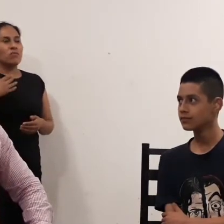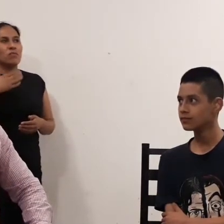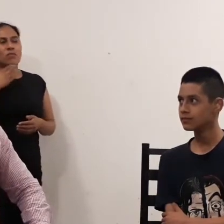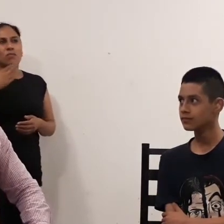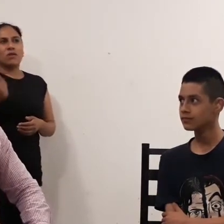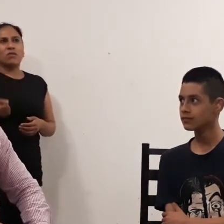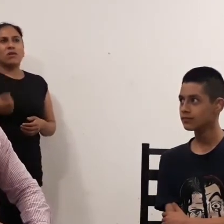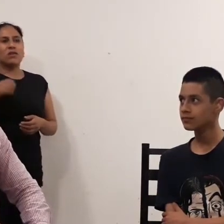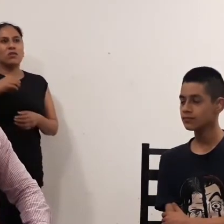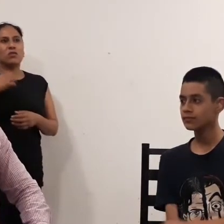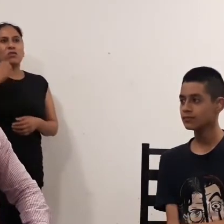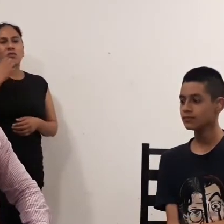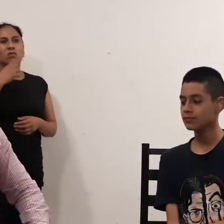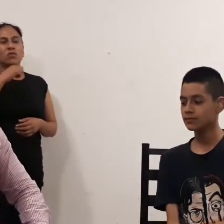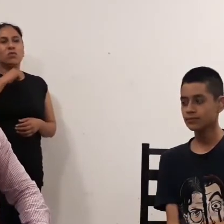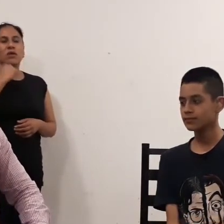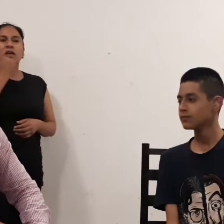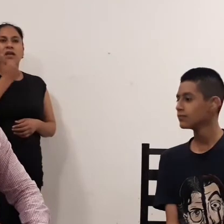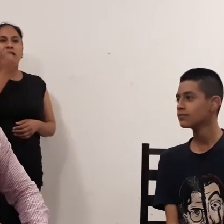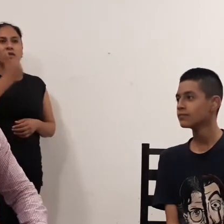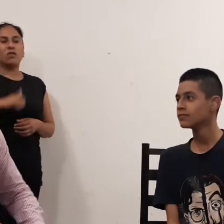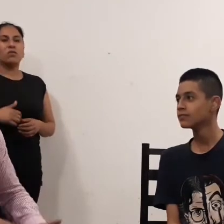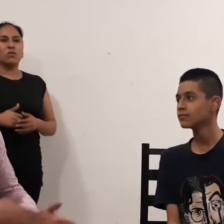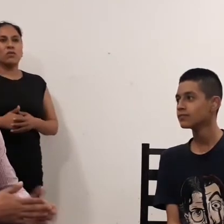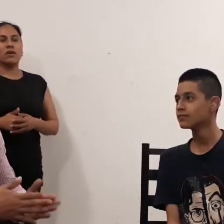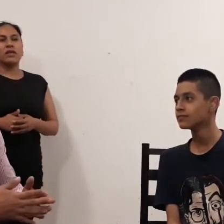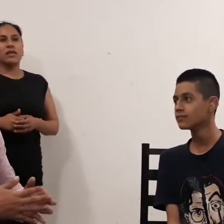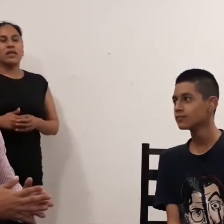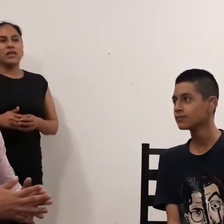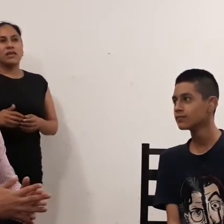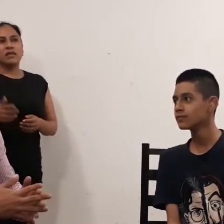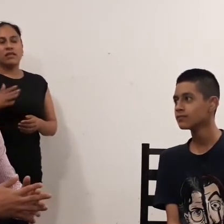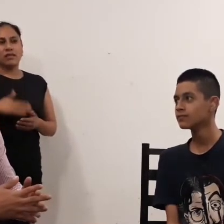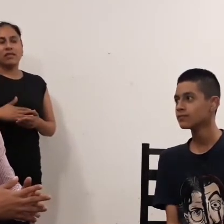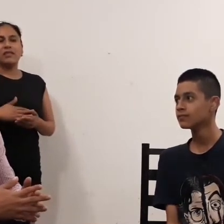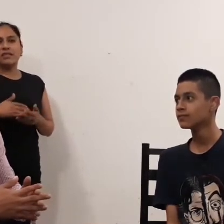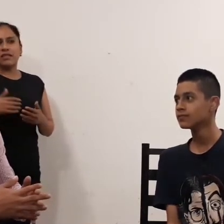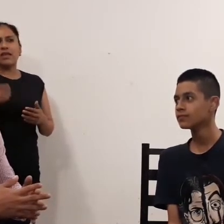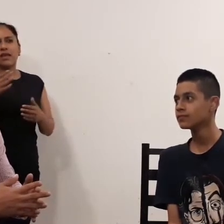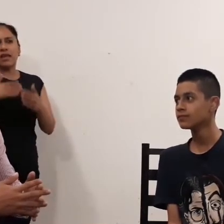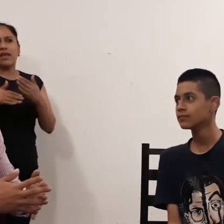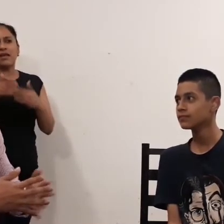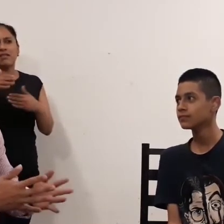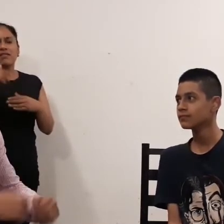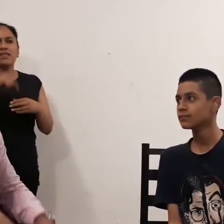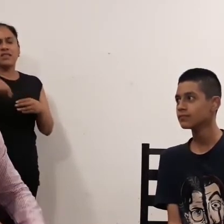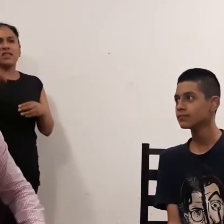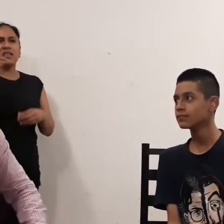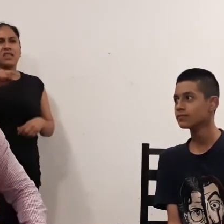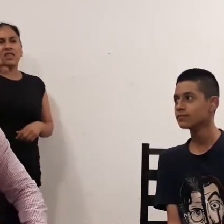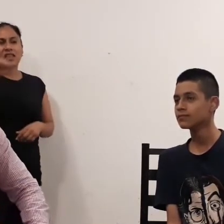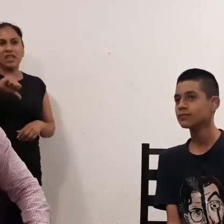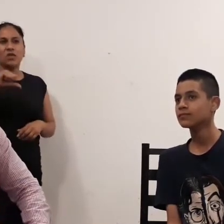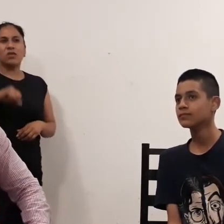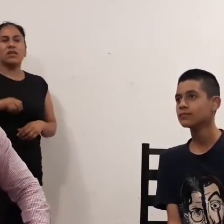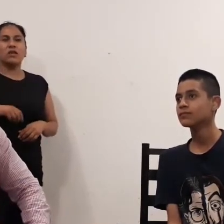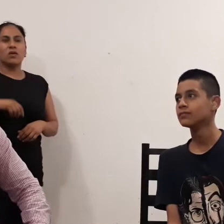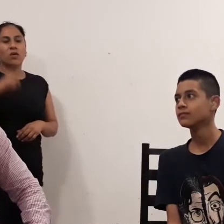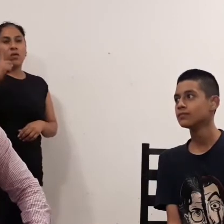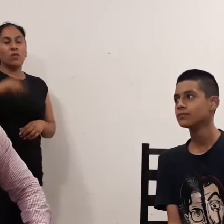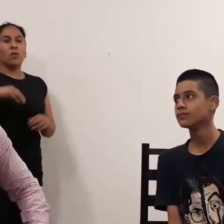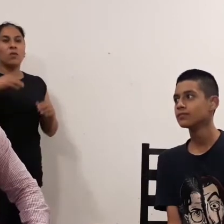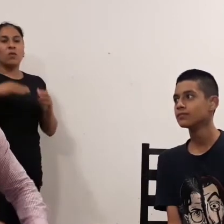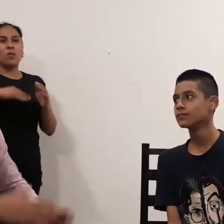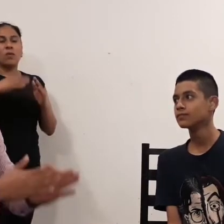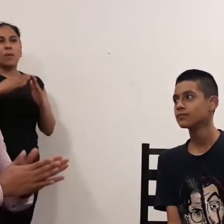realmente él es un alumno al que yo he atendido recientemente. Tengo escaso mes y medio de